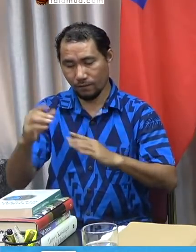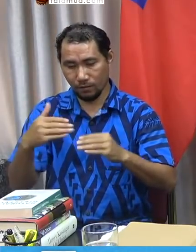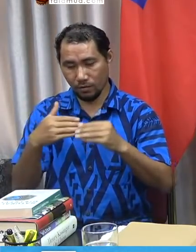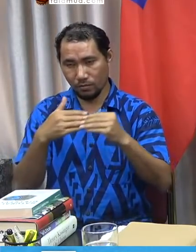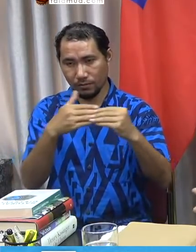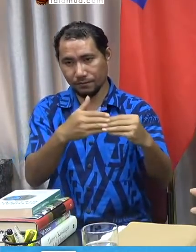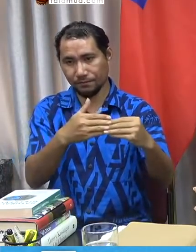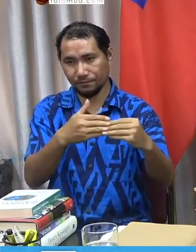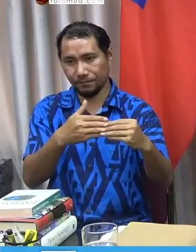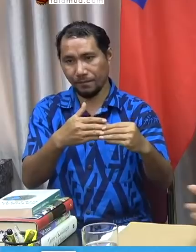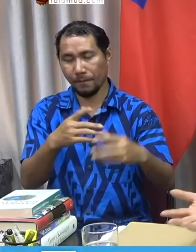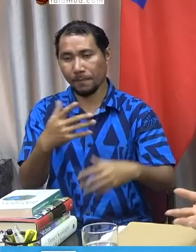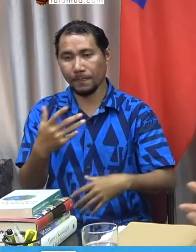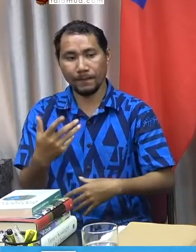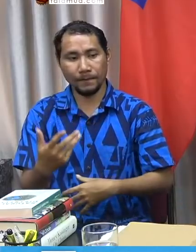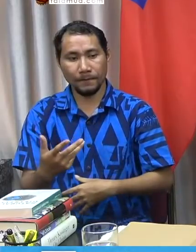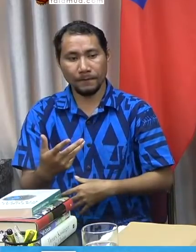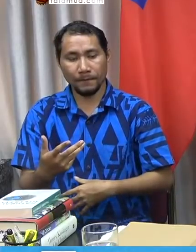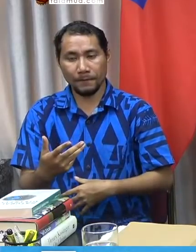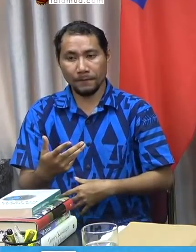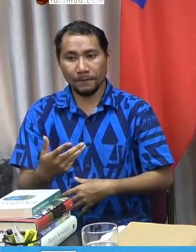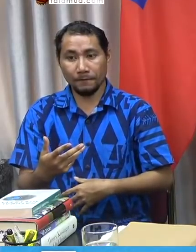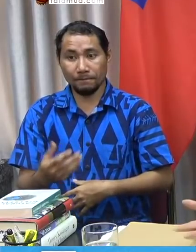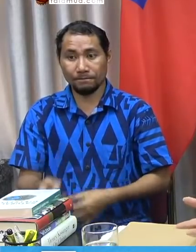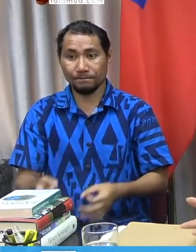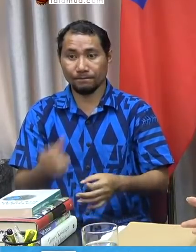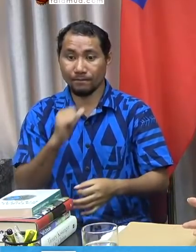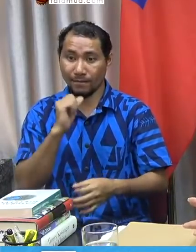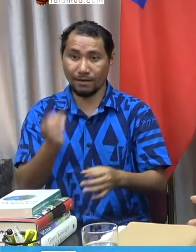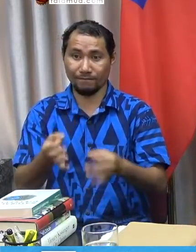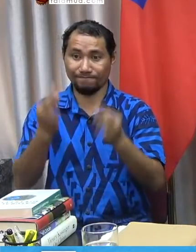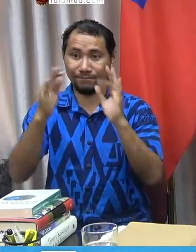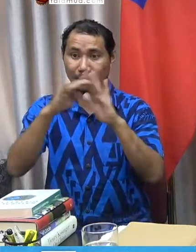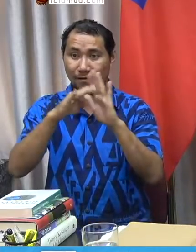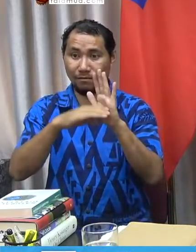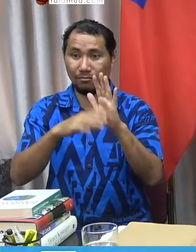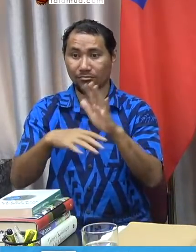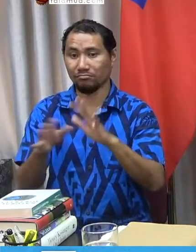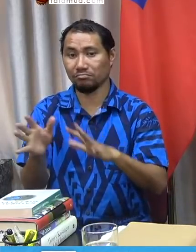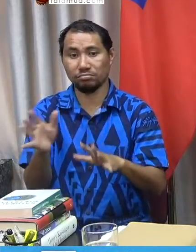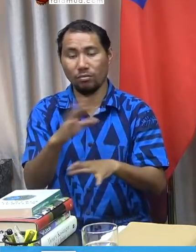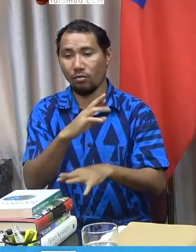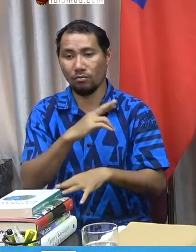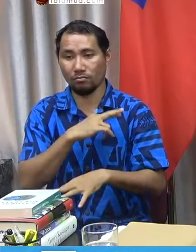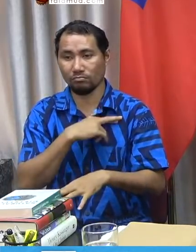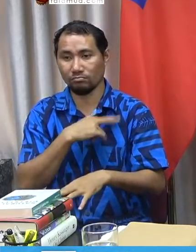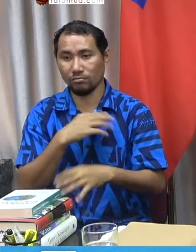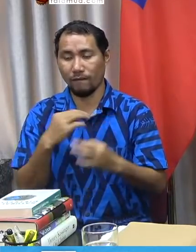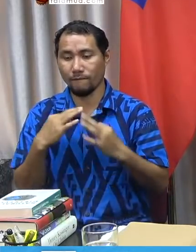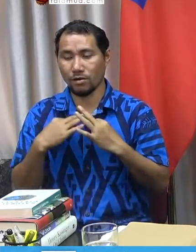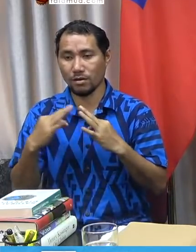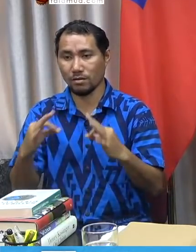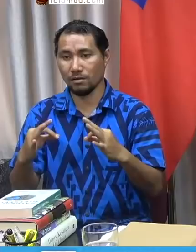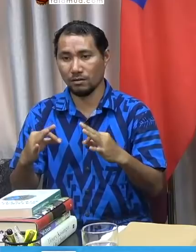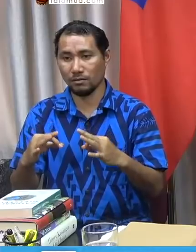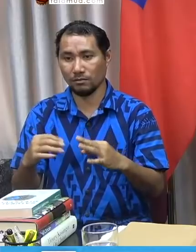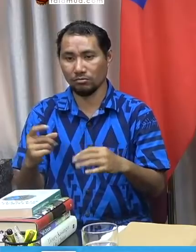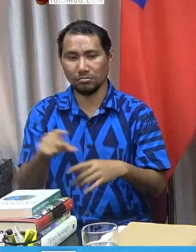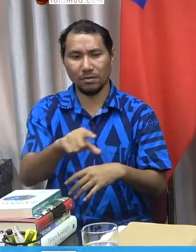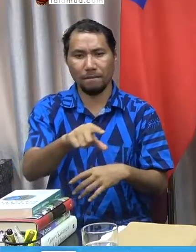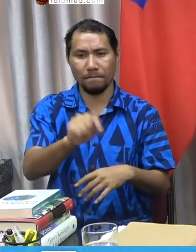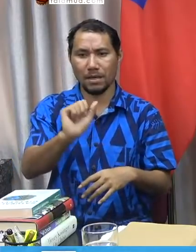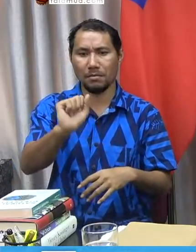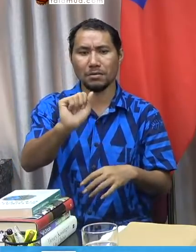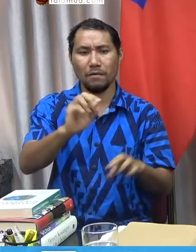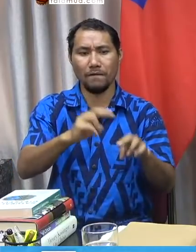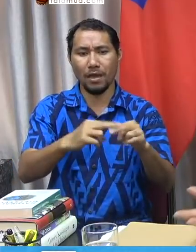taia o le toiga mea lea a le iloa se tulafono ia ona pule a lea tofi mai sese o lona aiga tofi mai